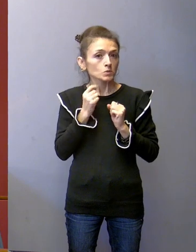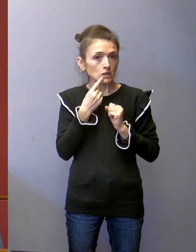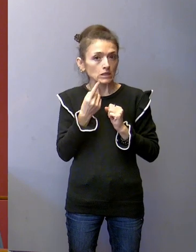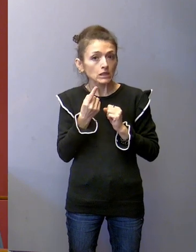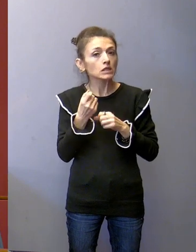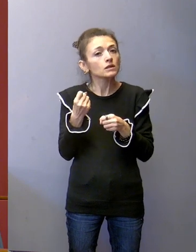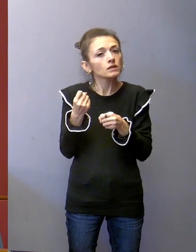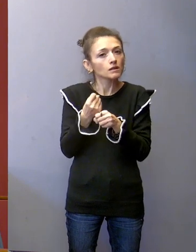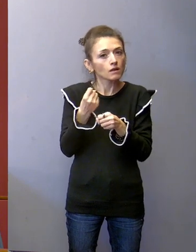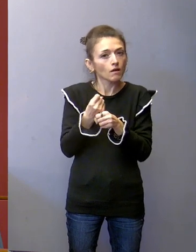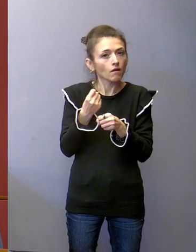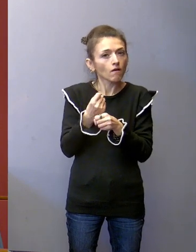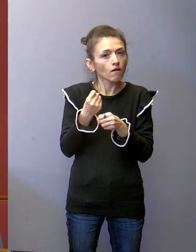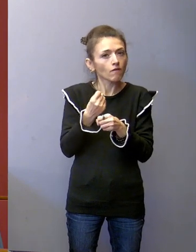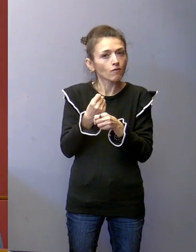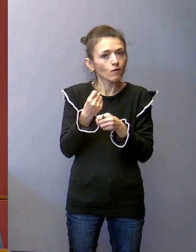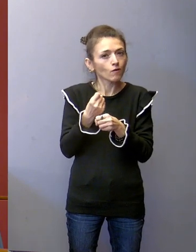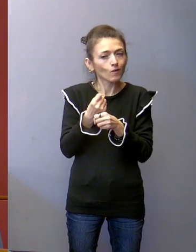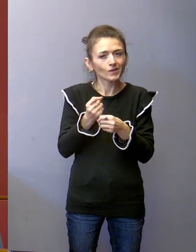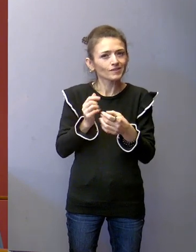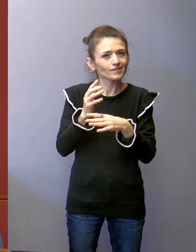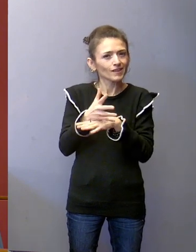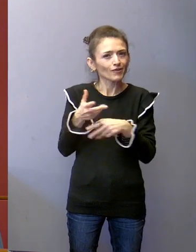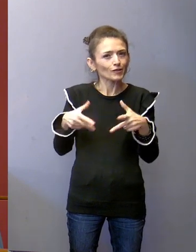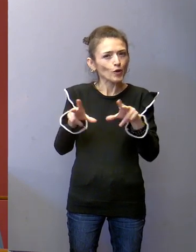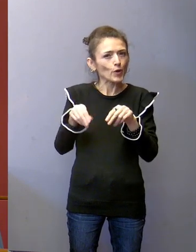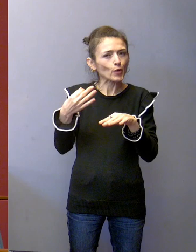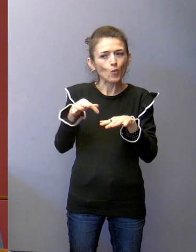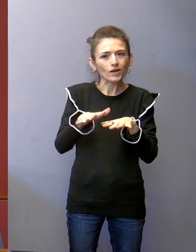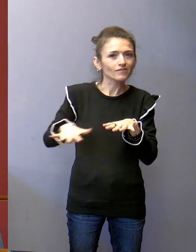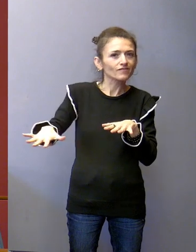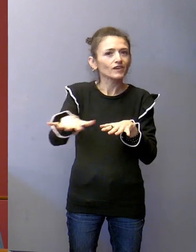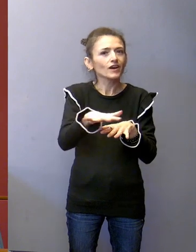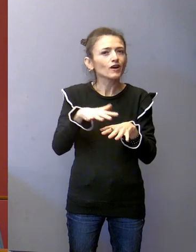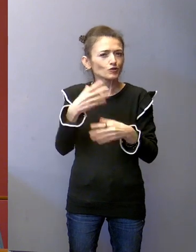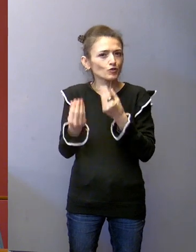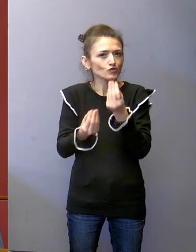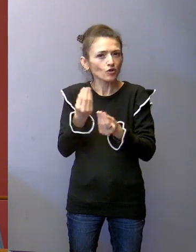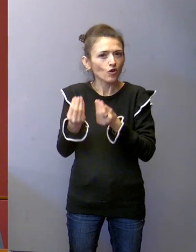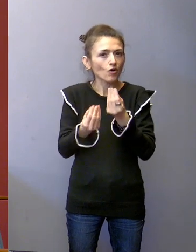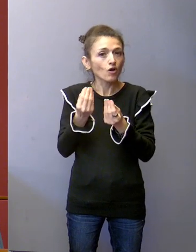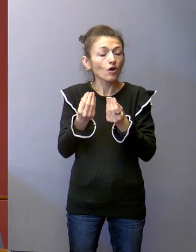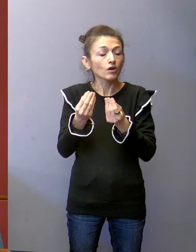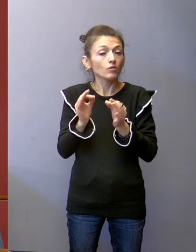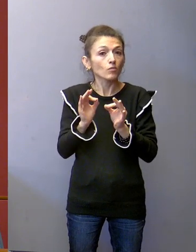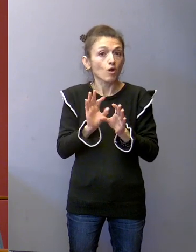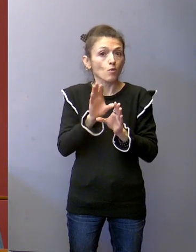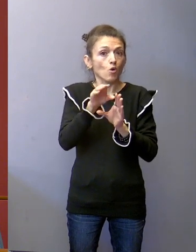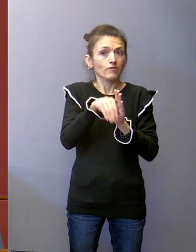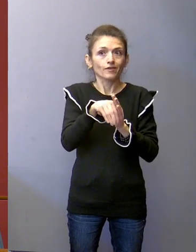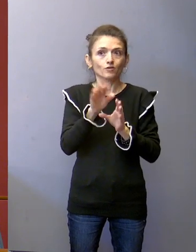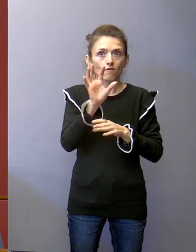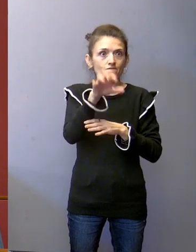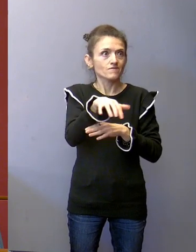i lavori di interventi di riqualificazione della dell'area giochi posta all'interno di questa